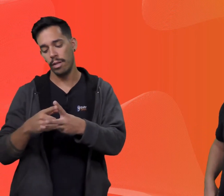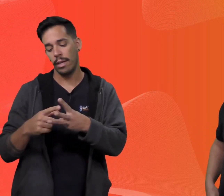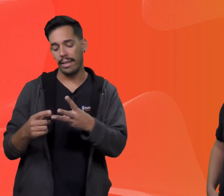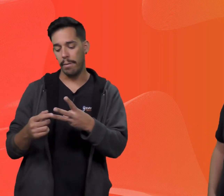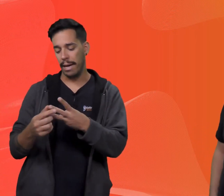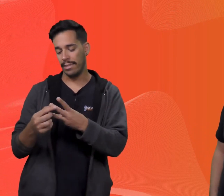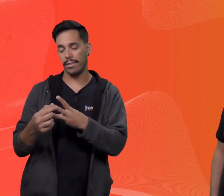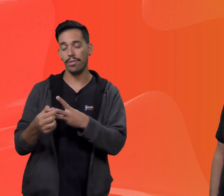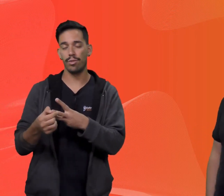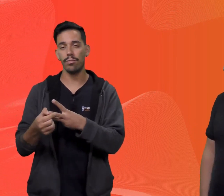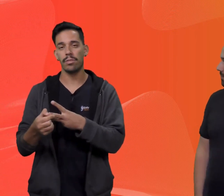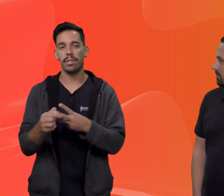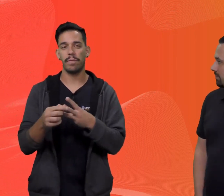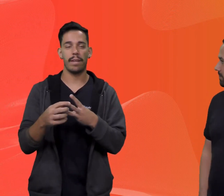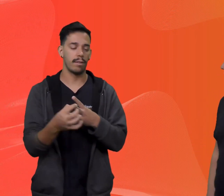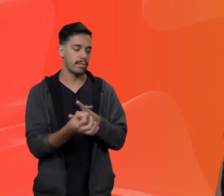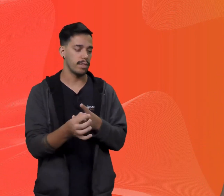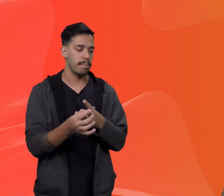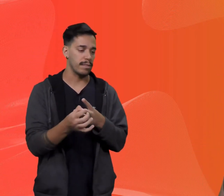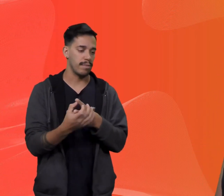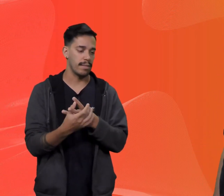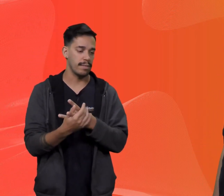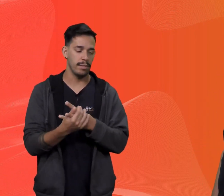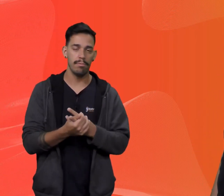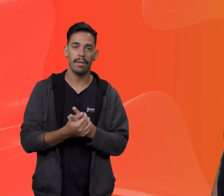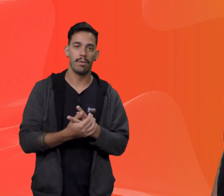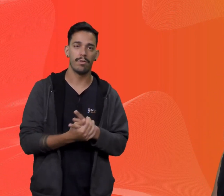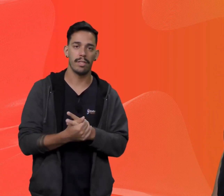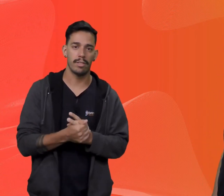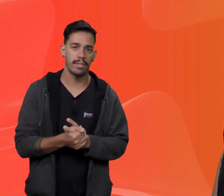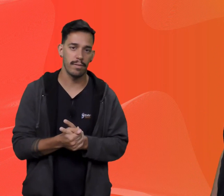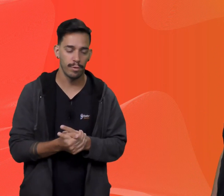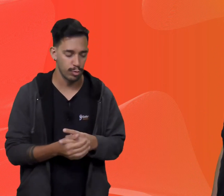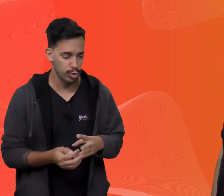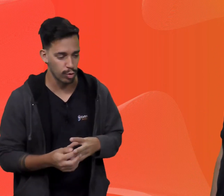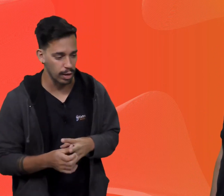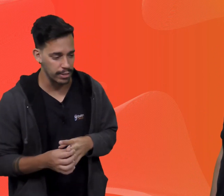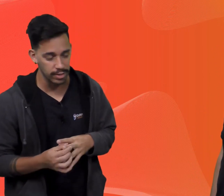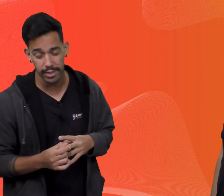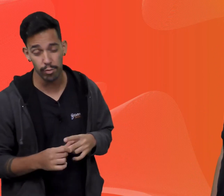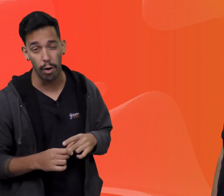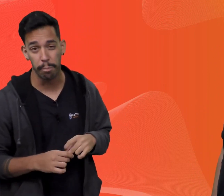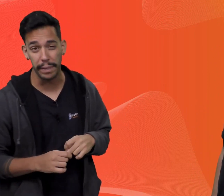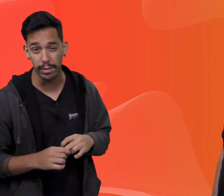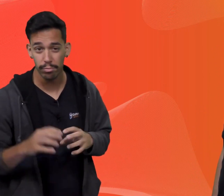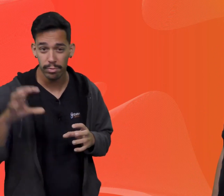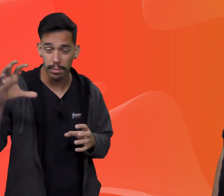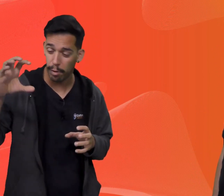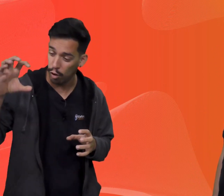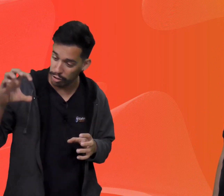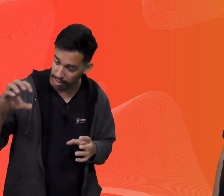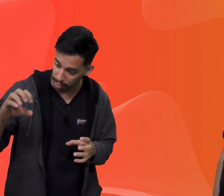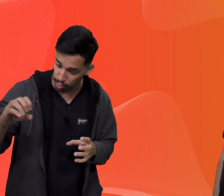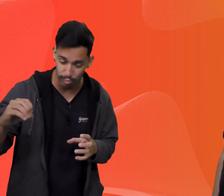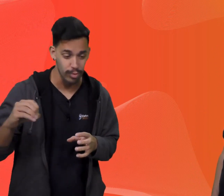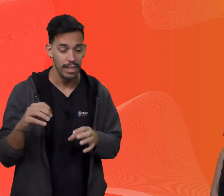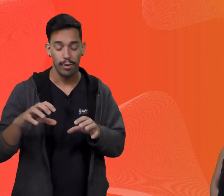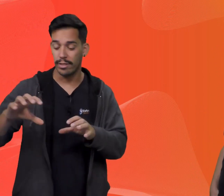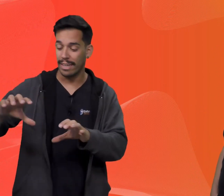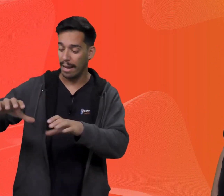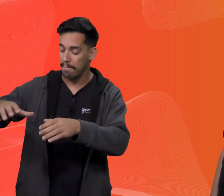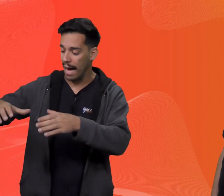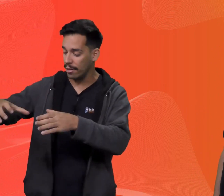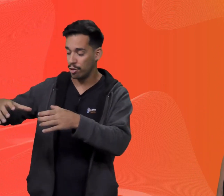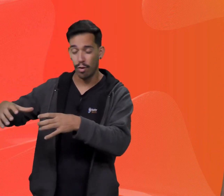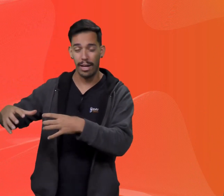esférico, ele é maciço, significa que ele não tem espaço vazio, ou seja, se ele fosse um chocolate, ele seria o alpino, que você morde e tem todo... Ou